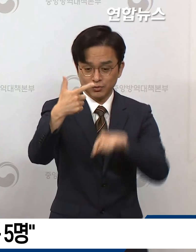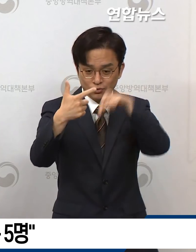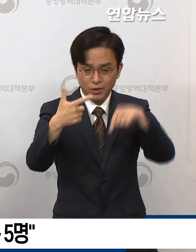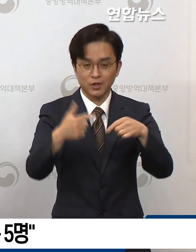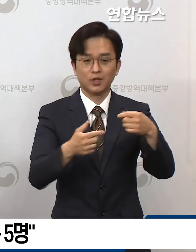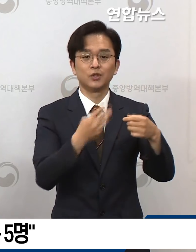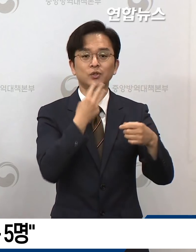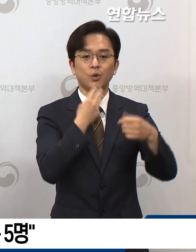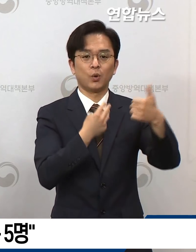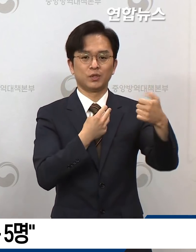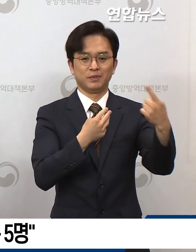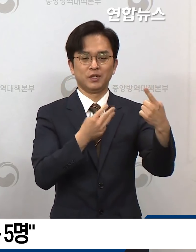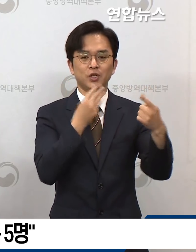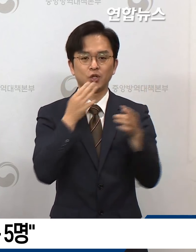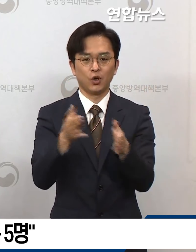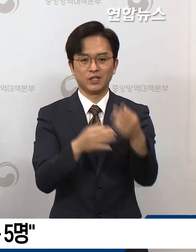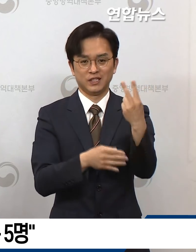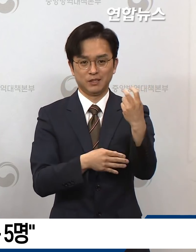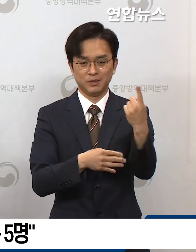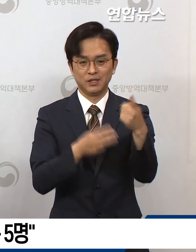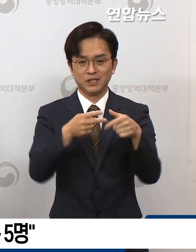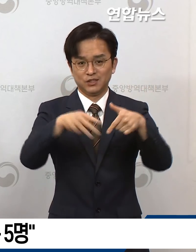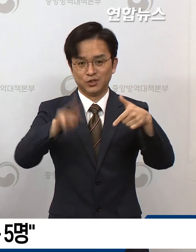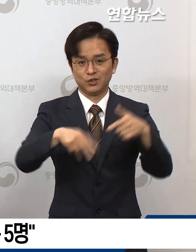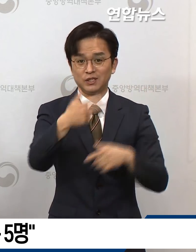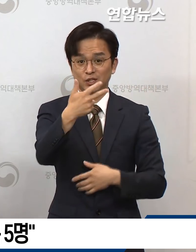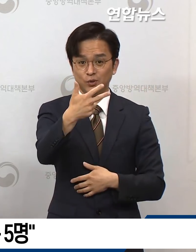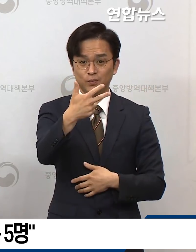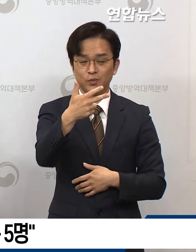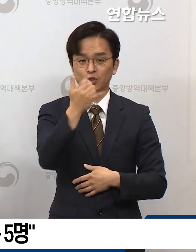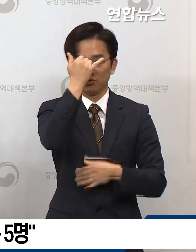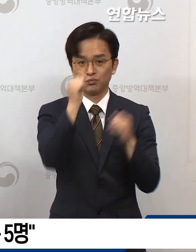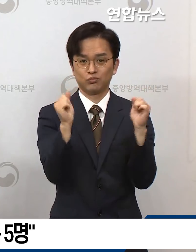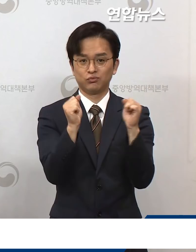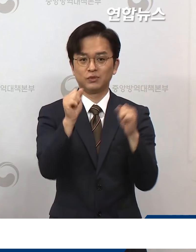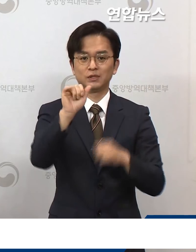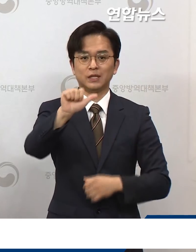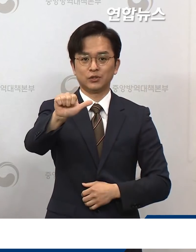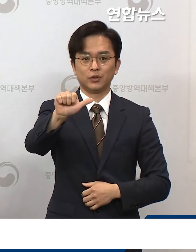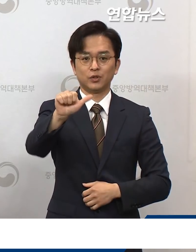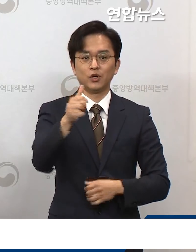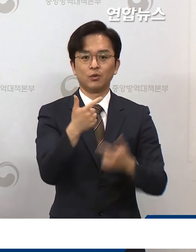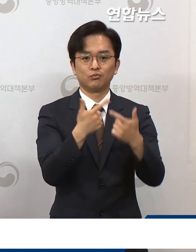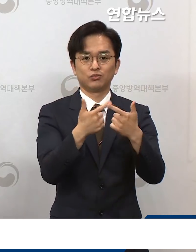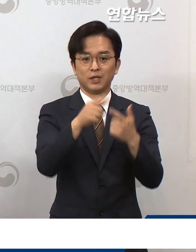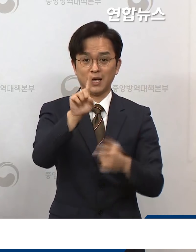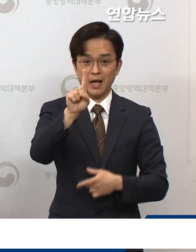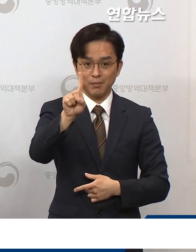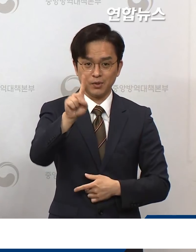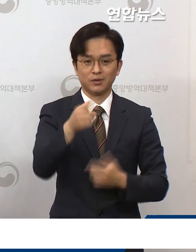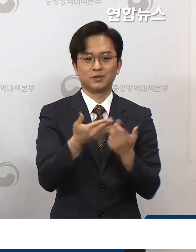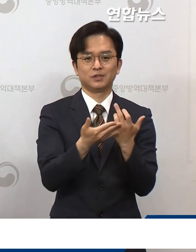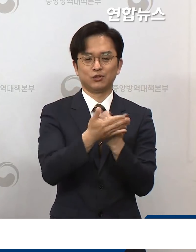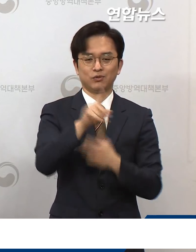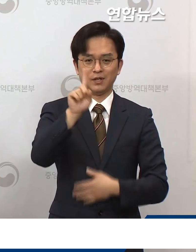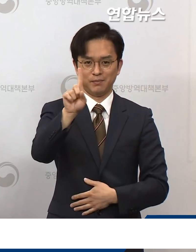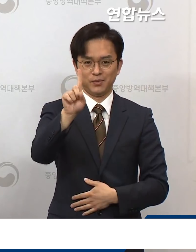51명, 경기가 21명, 인천이 7명, 충북이 5명, 부산이 1명, 제주